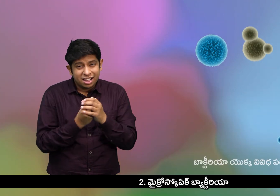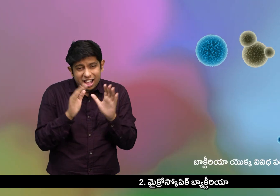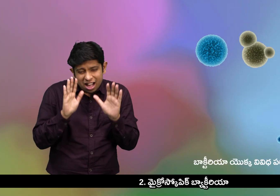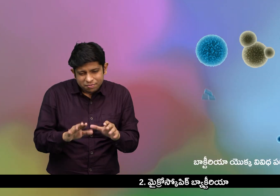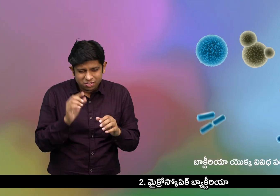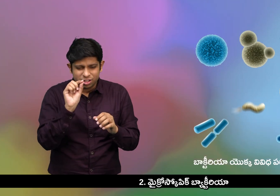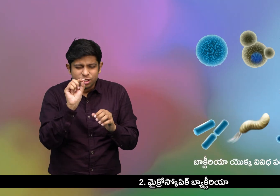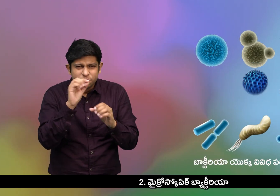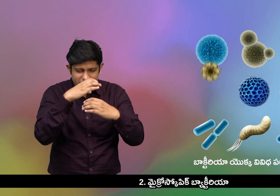మైక్రోస్కోపిక్ బ్యాక్టీరియా